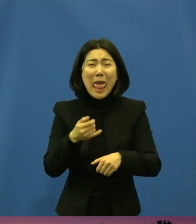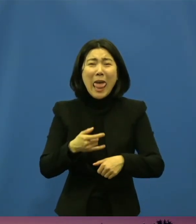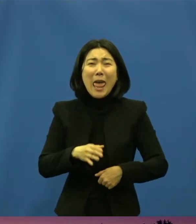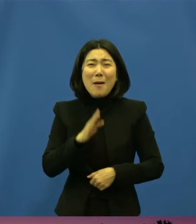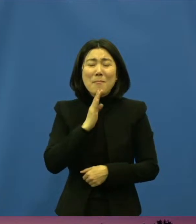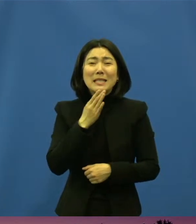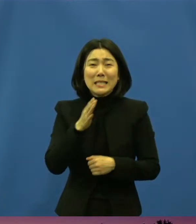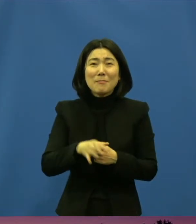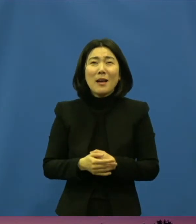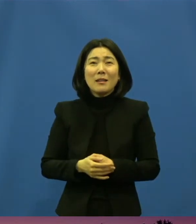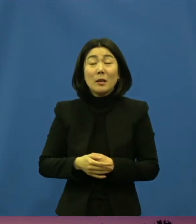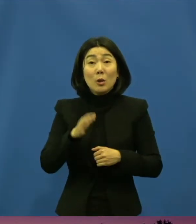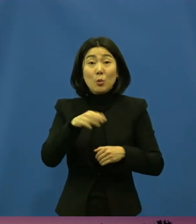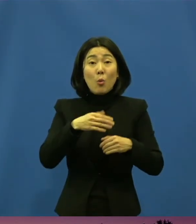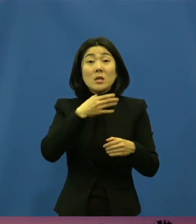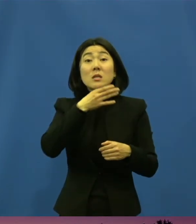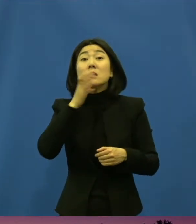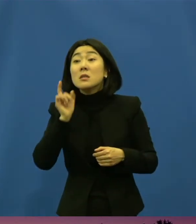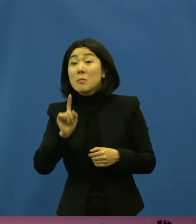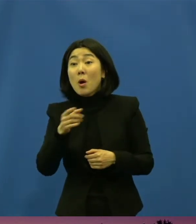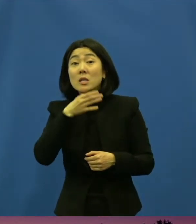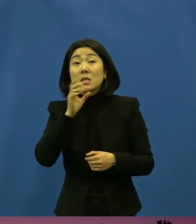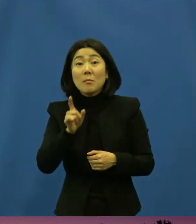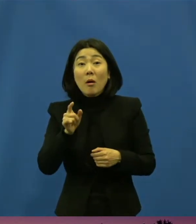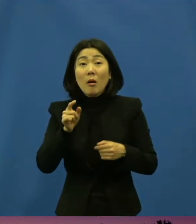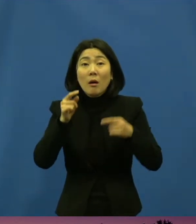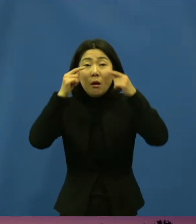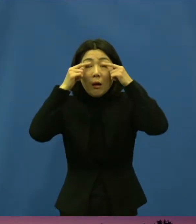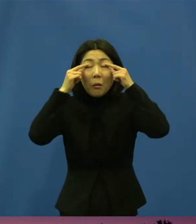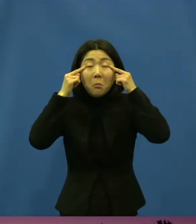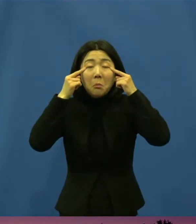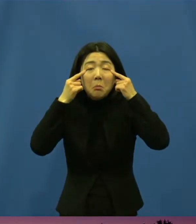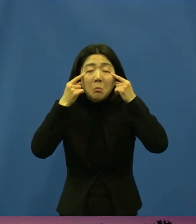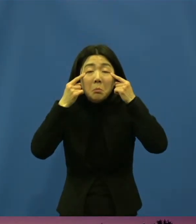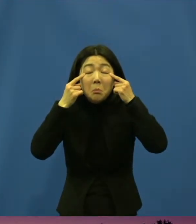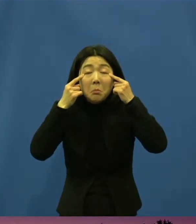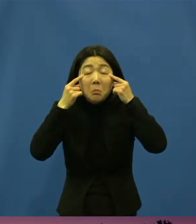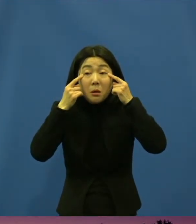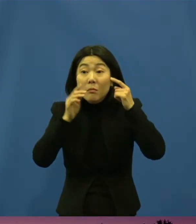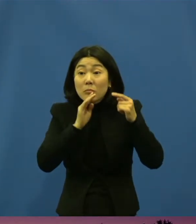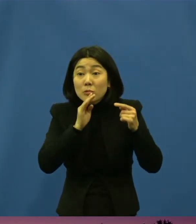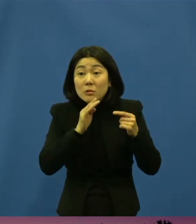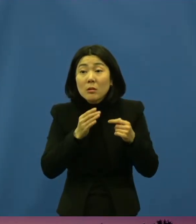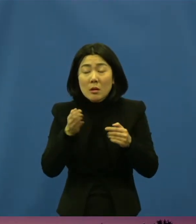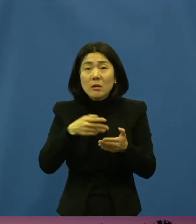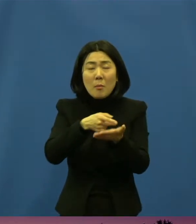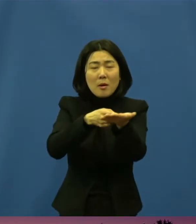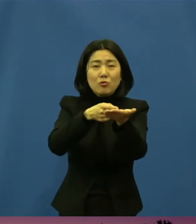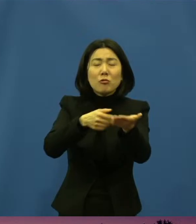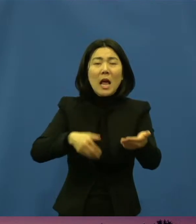하대요. 쌍꺼풀 수술하고 막 하더라고. 저도 눈이 자꾸 작아져가지고 해야 될지 몰라요.